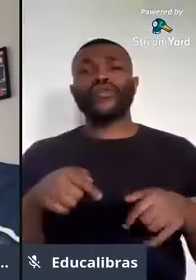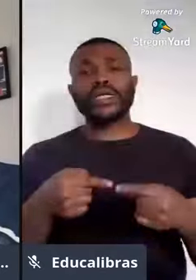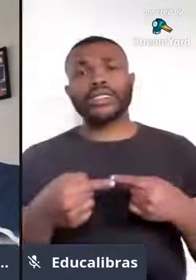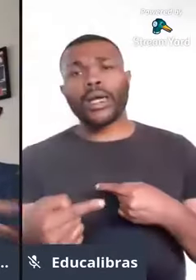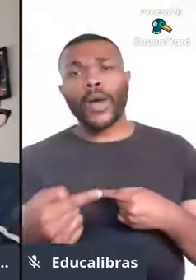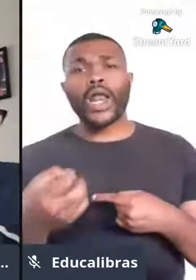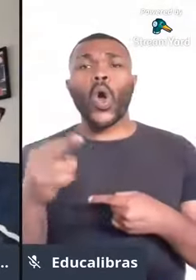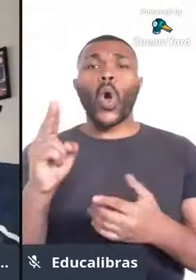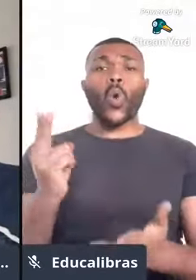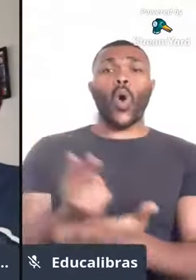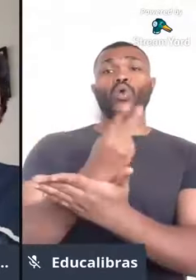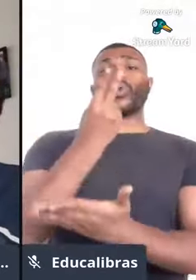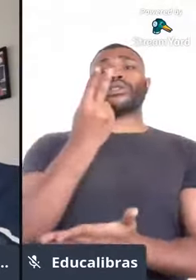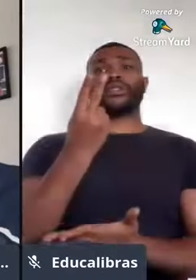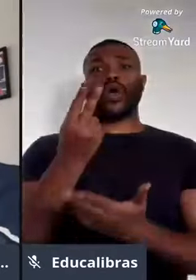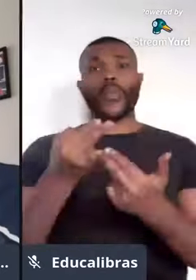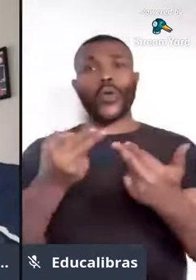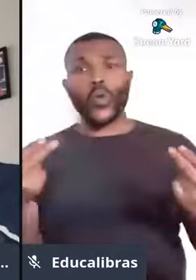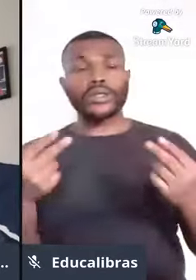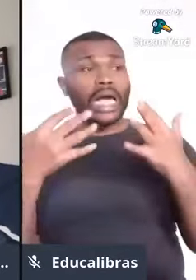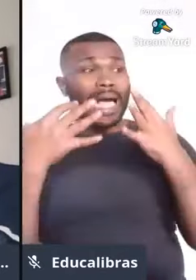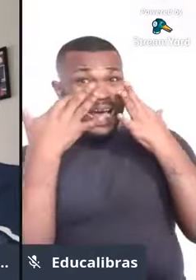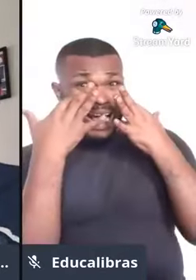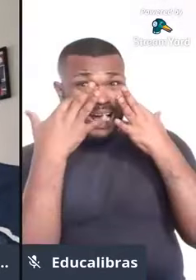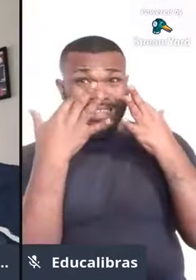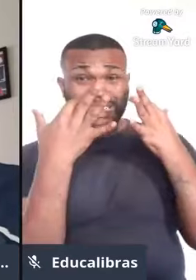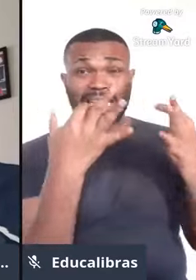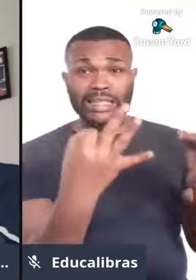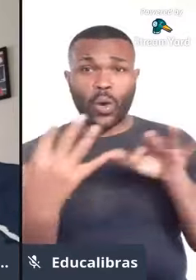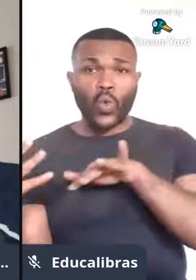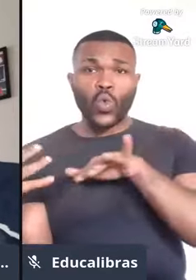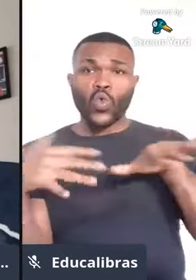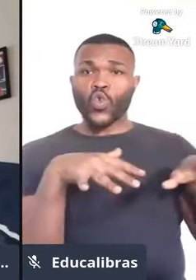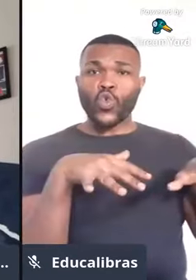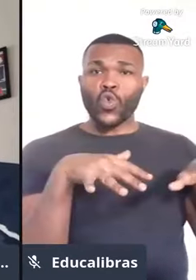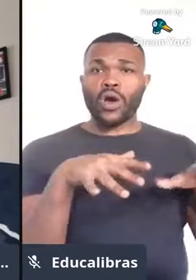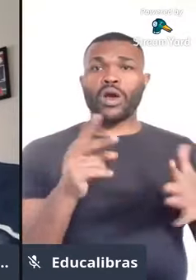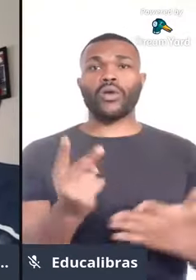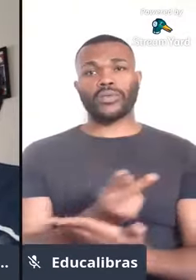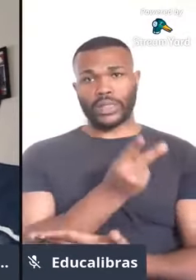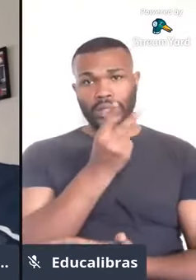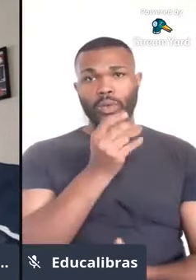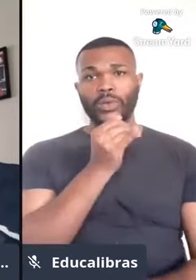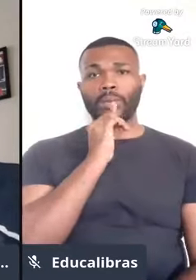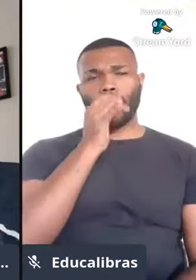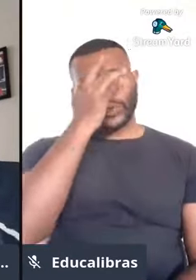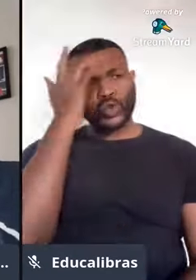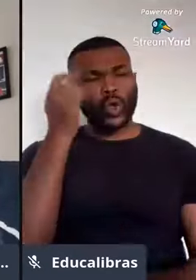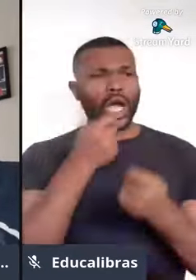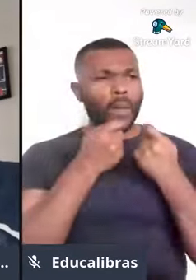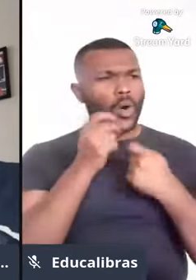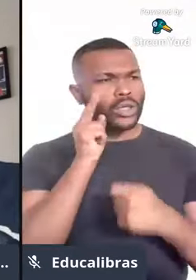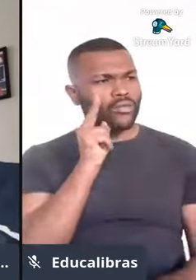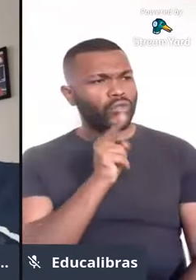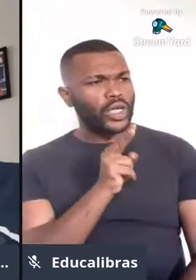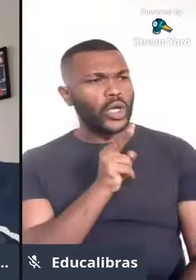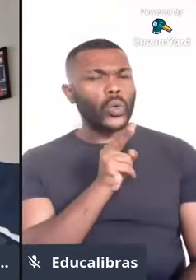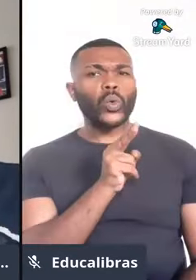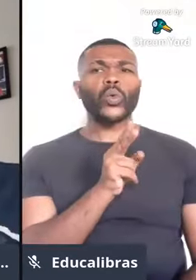alguma coisa que chamou muita atenção ali na redação que aconteceu, algum repórter viu alguma coisa e levou. Mas ela não está na